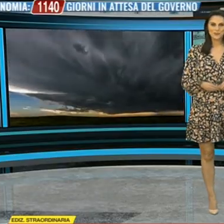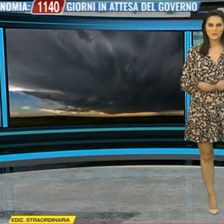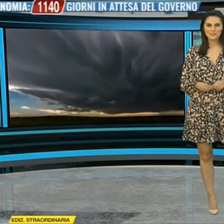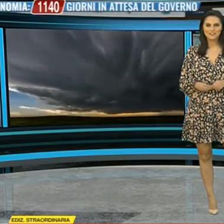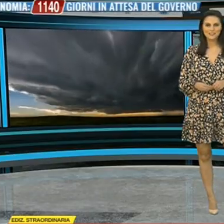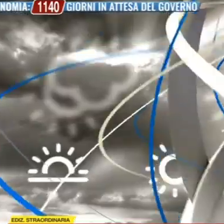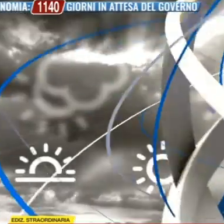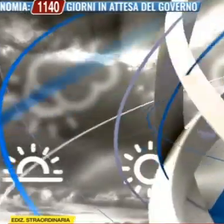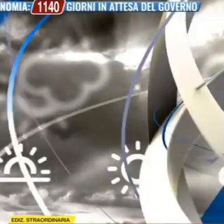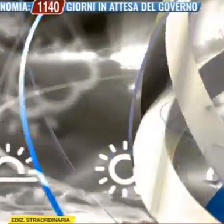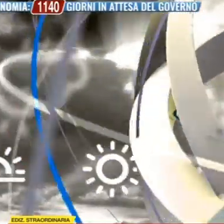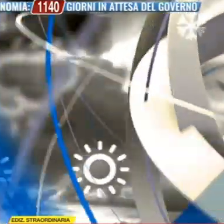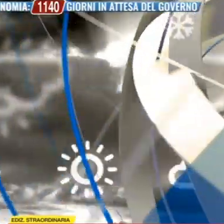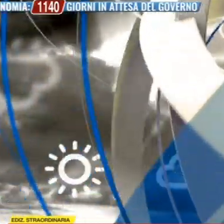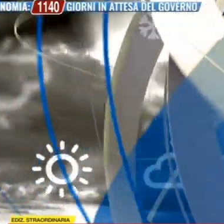arrivederci.